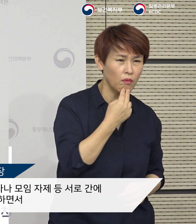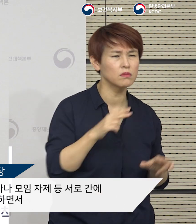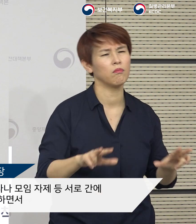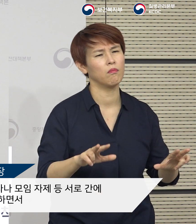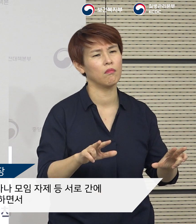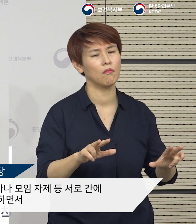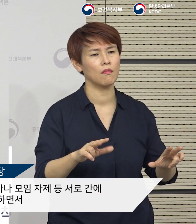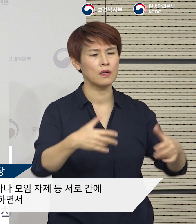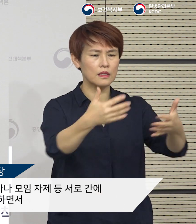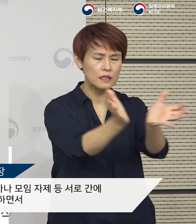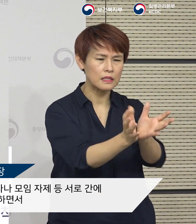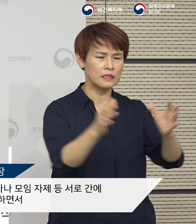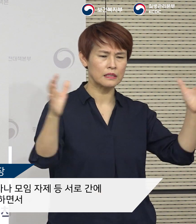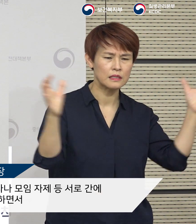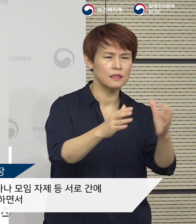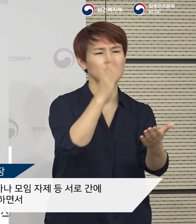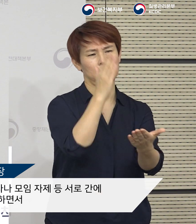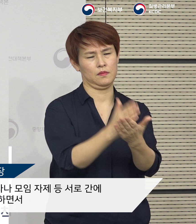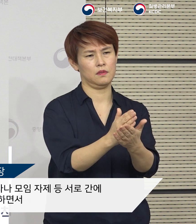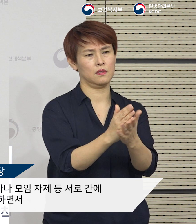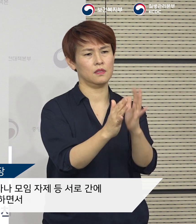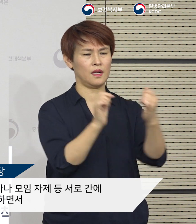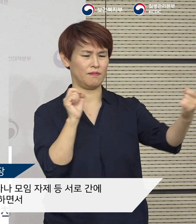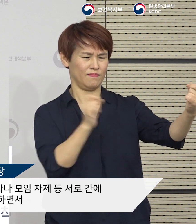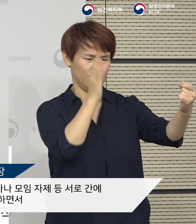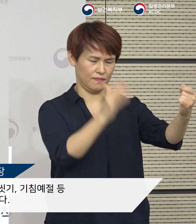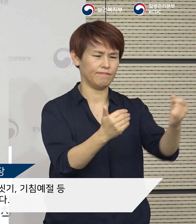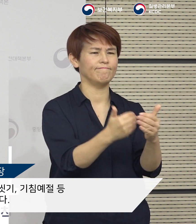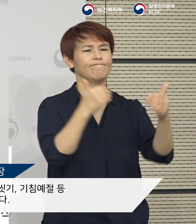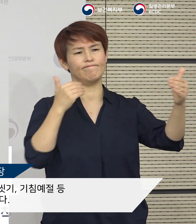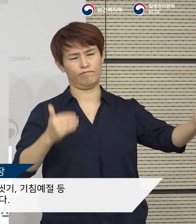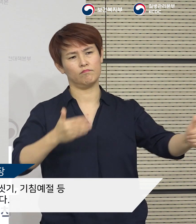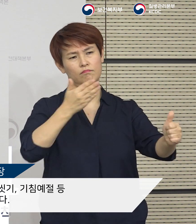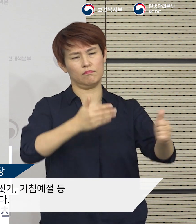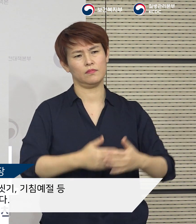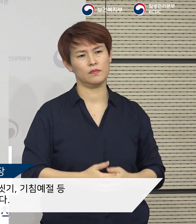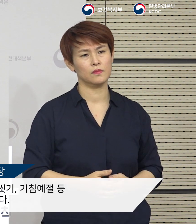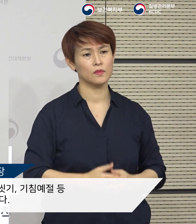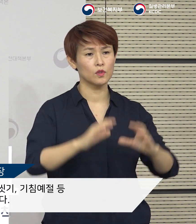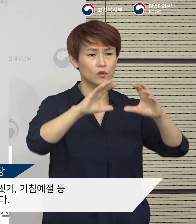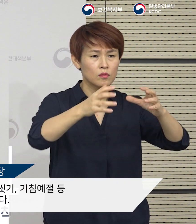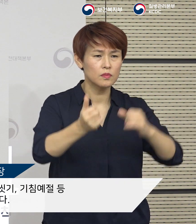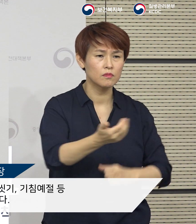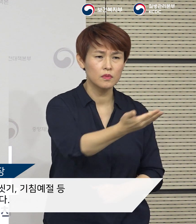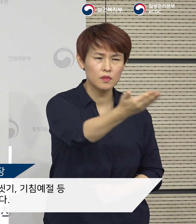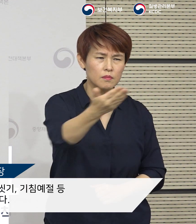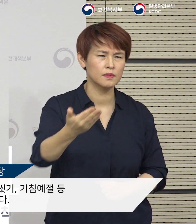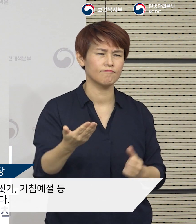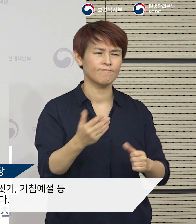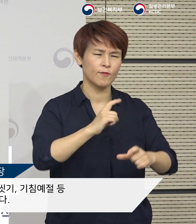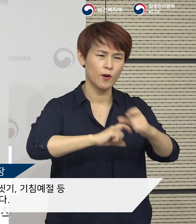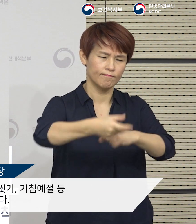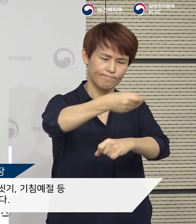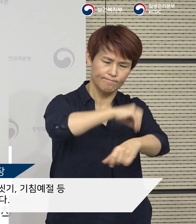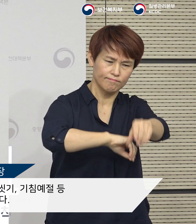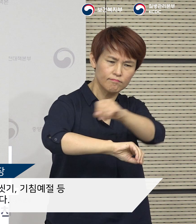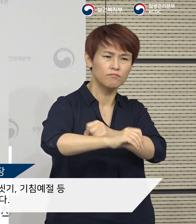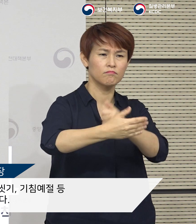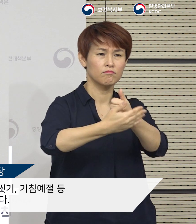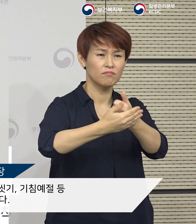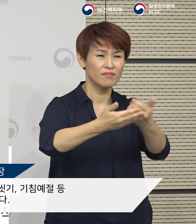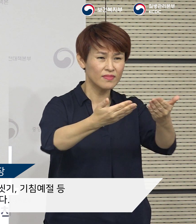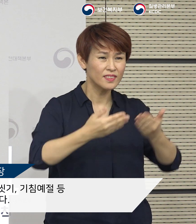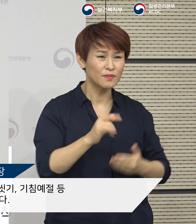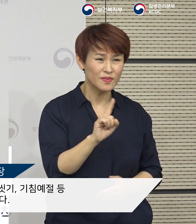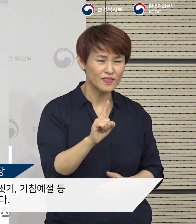간의 접촉을 줄이는 사회적 거리두기 실천을 더 강화하면서 국민 여러분들께서 더욱 적극 협조해 주시고 있는